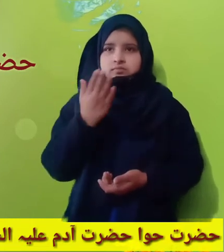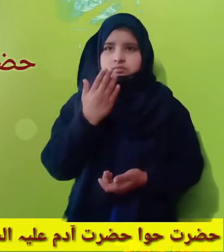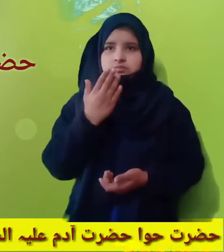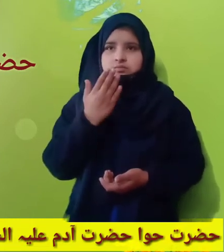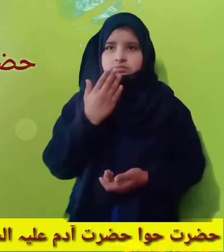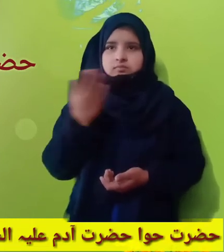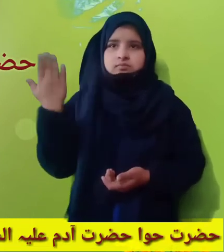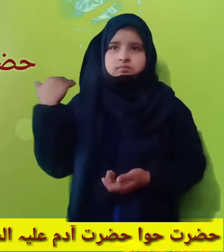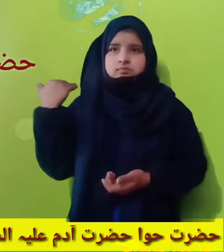थी।